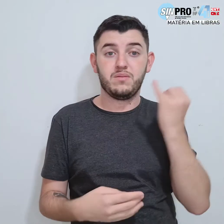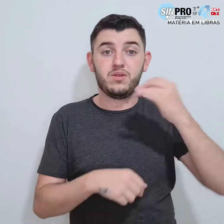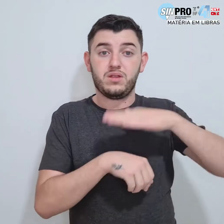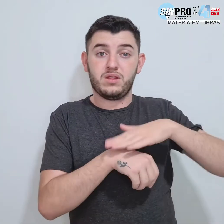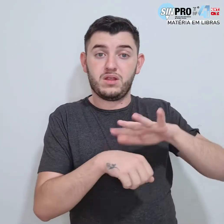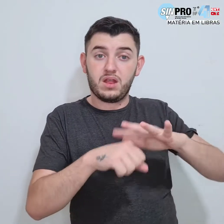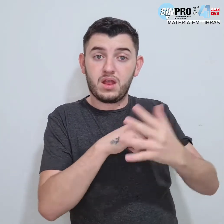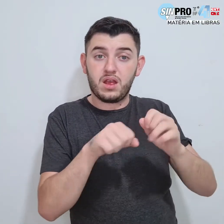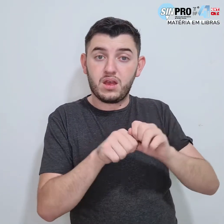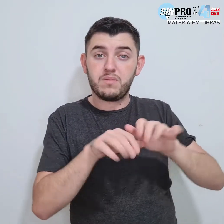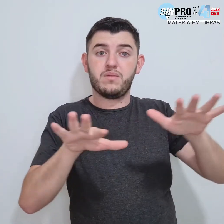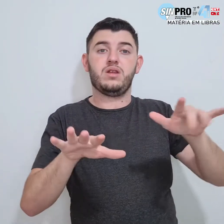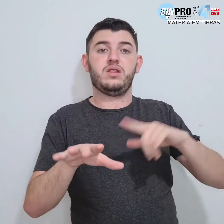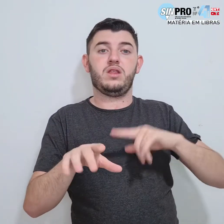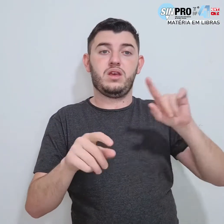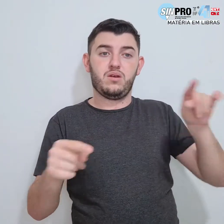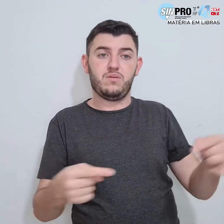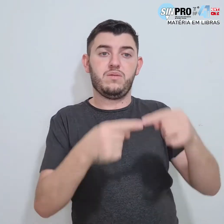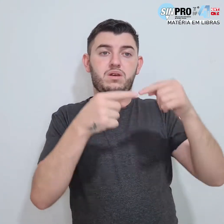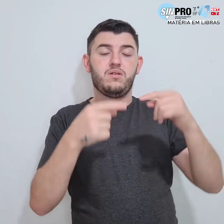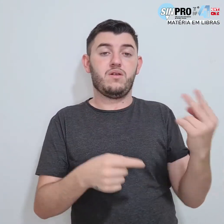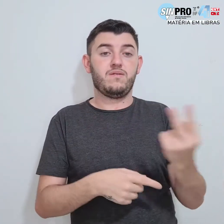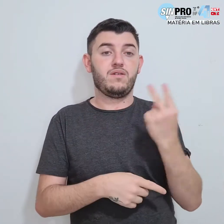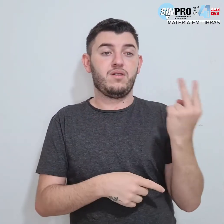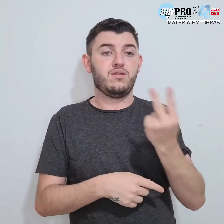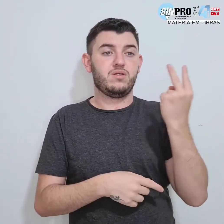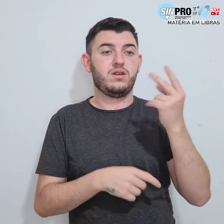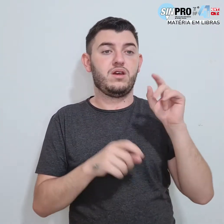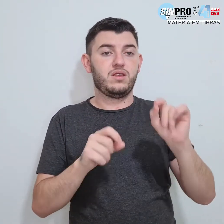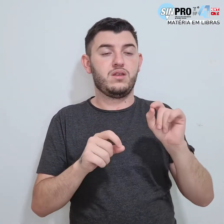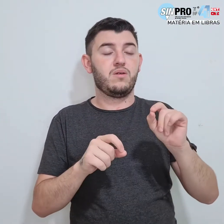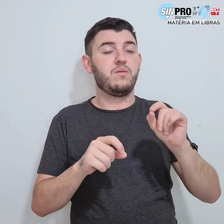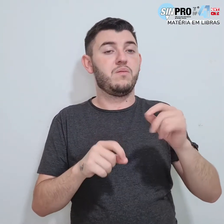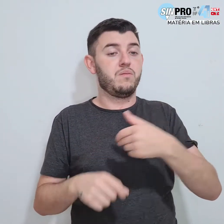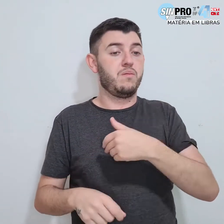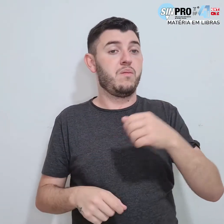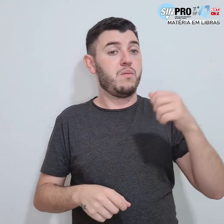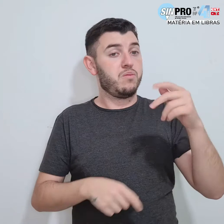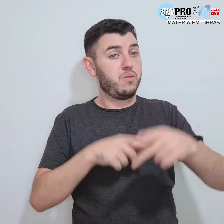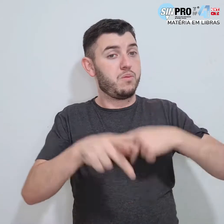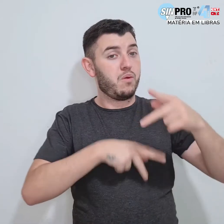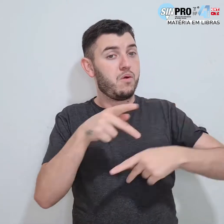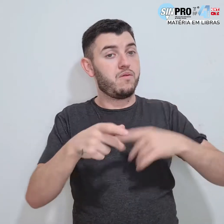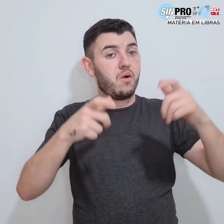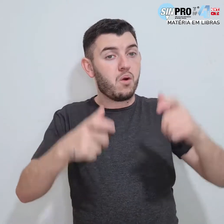com a valorização existente da educação pública no Uruguai, sobretudo nas mudanças que